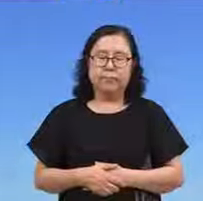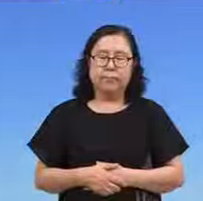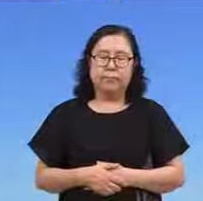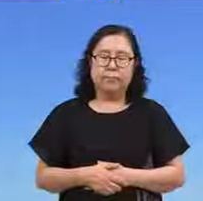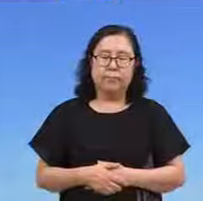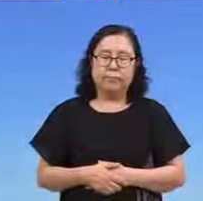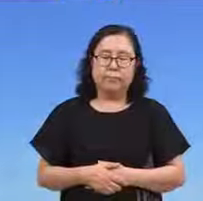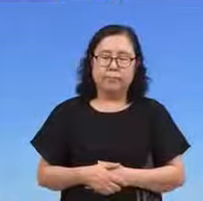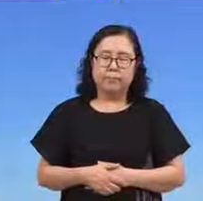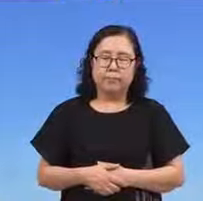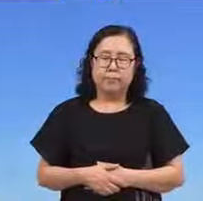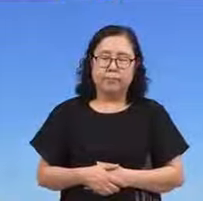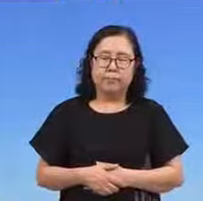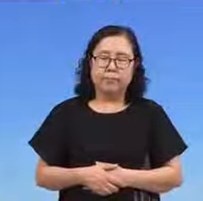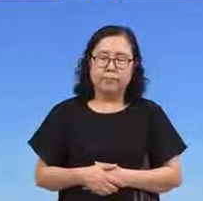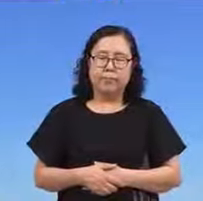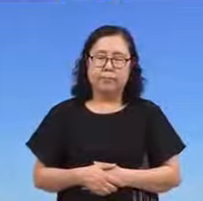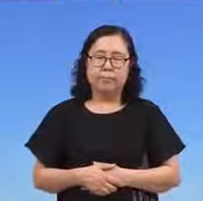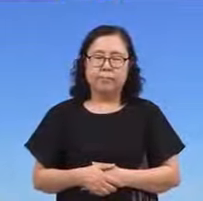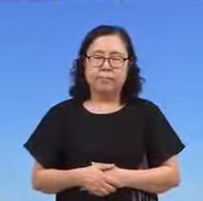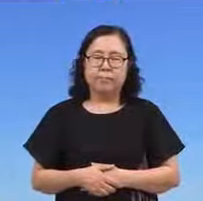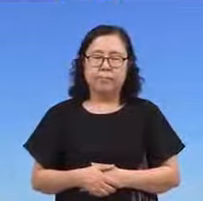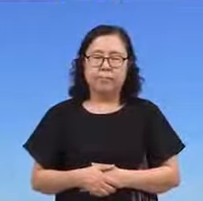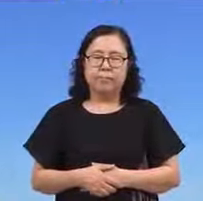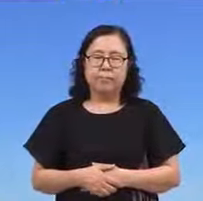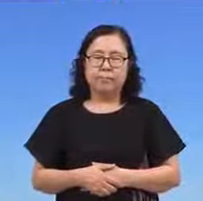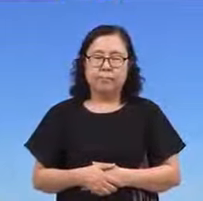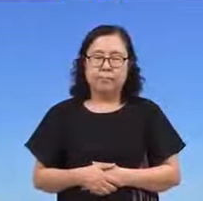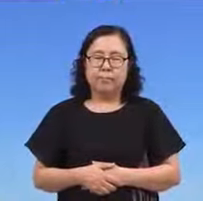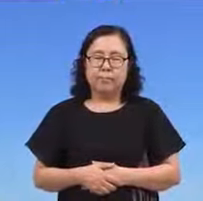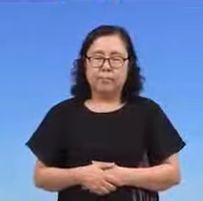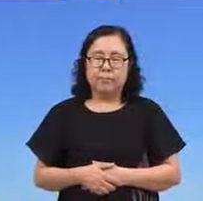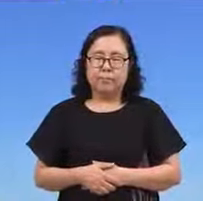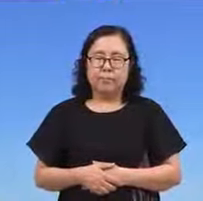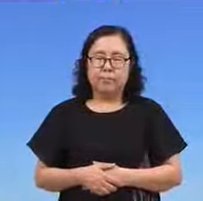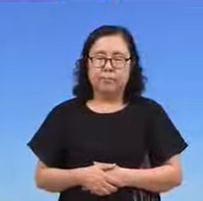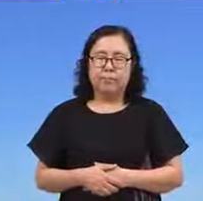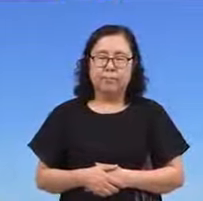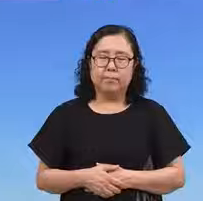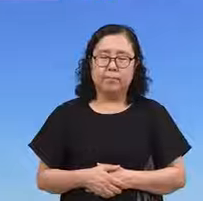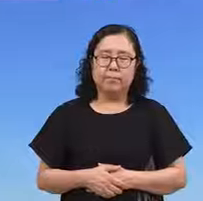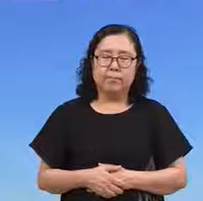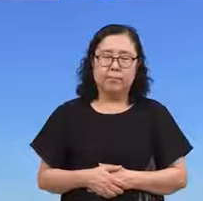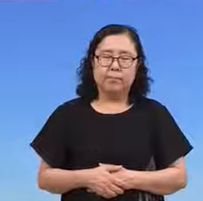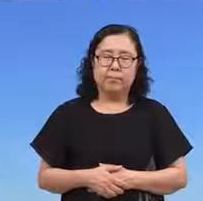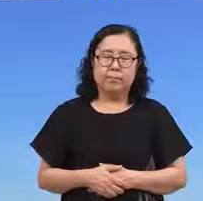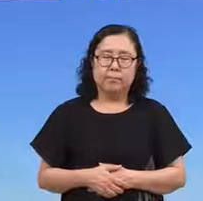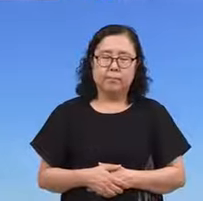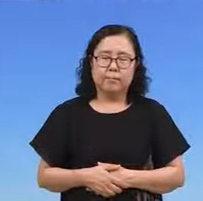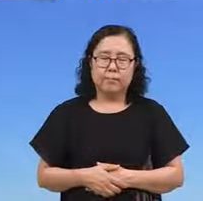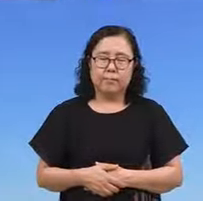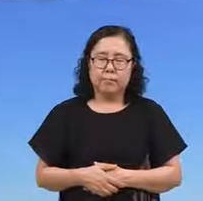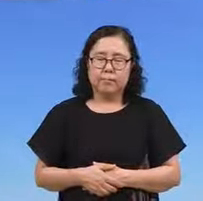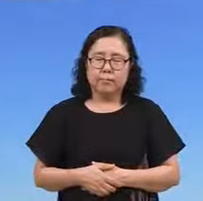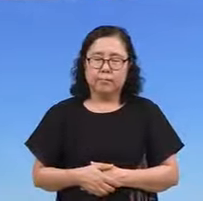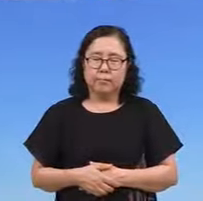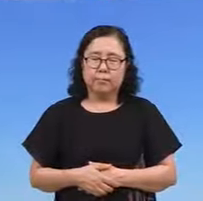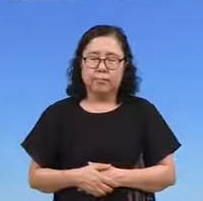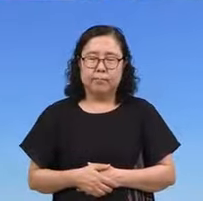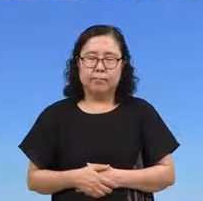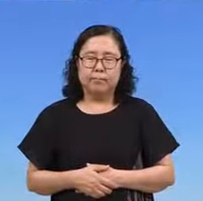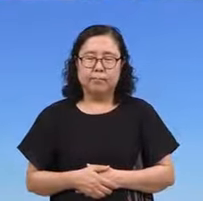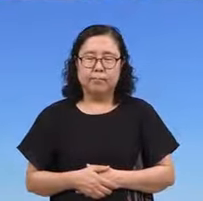형에서가 400명의 장정을 이끌고 아버지 나오는 것처럼 그런 상황에 지금 우리가 빠져 있습니다. 직면해